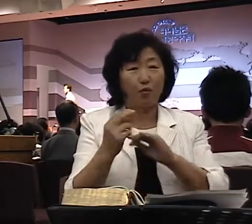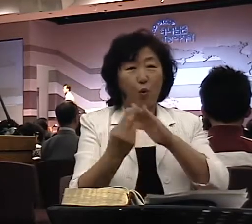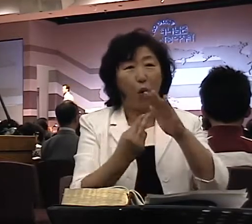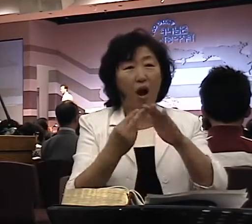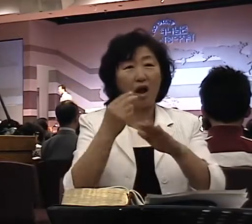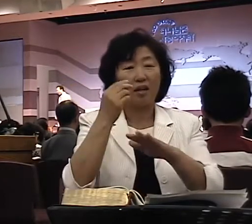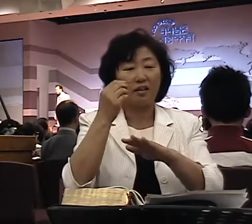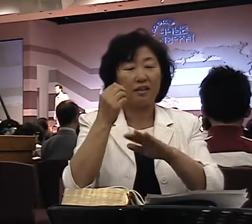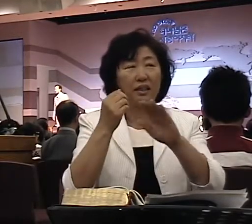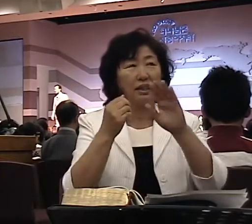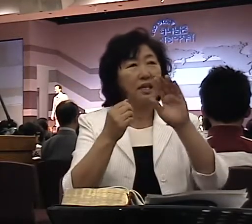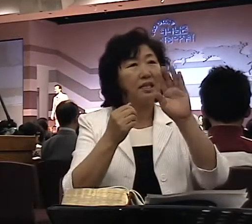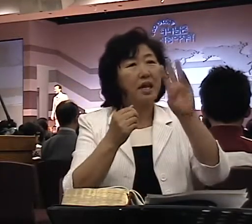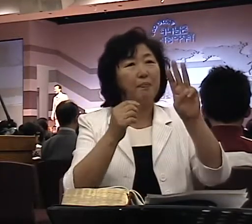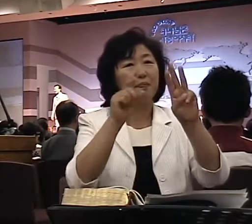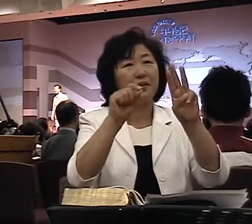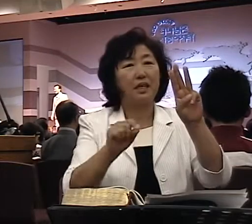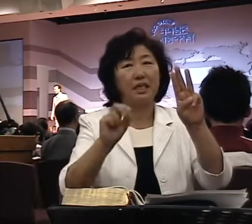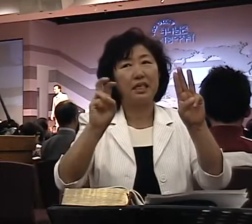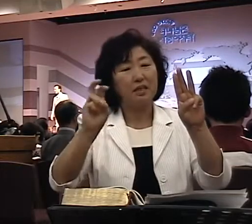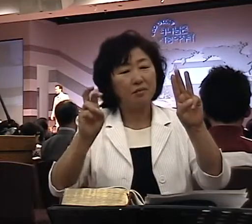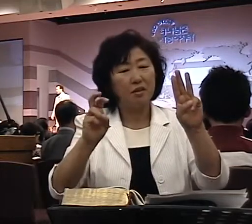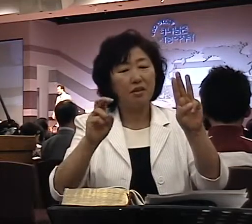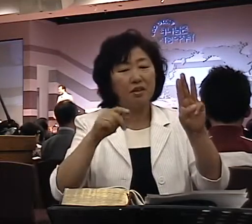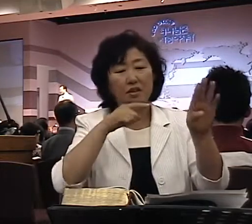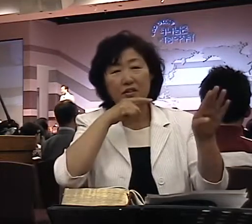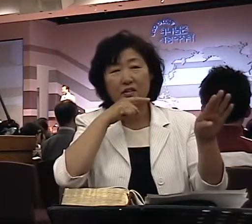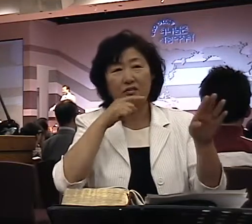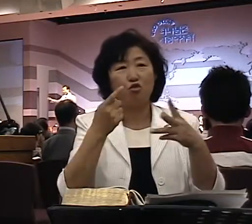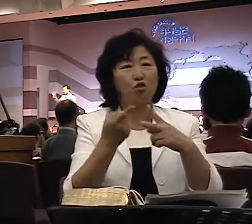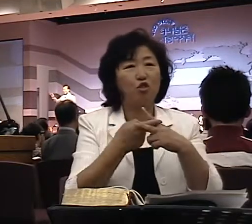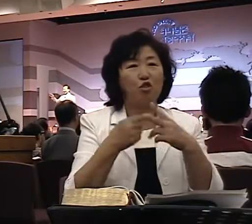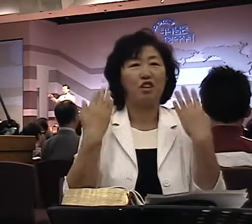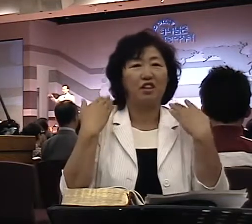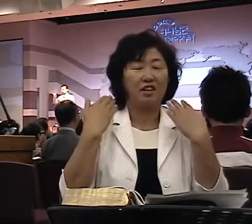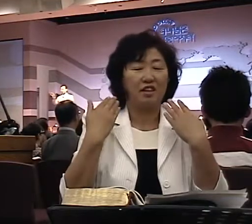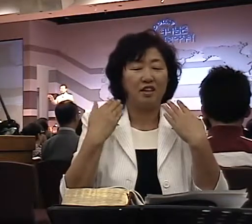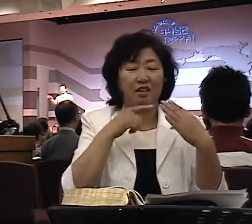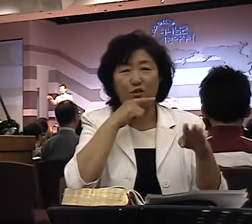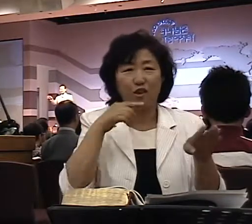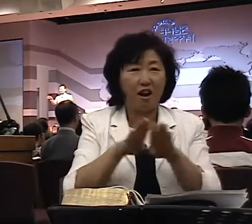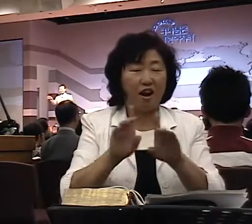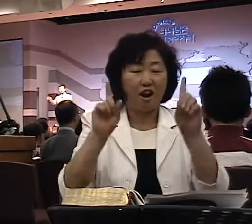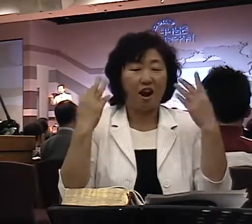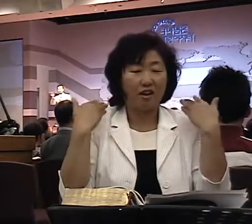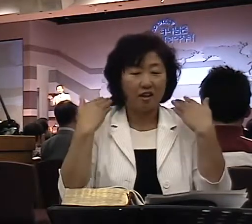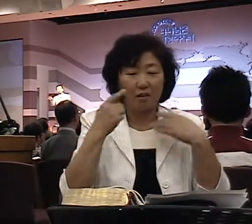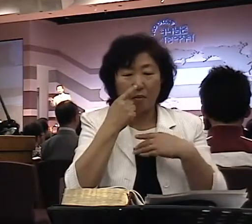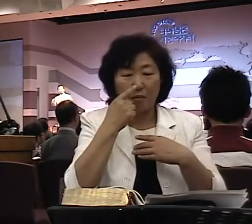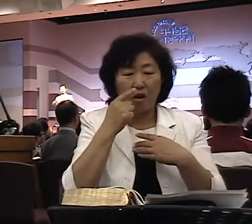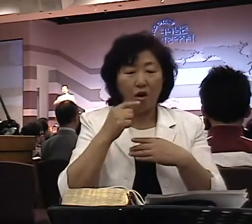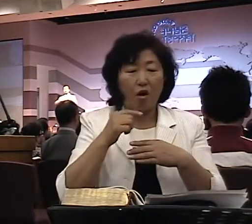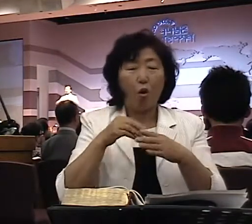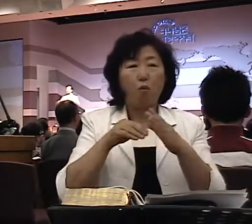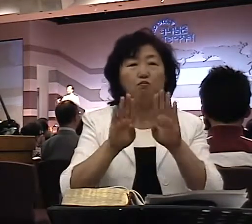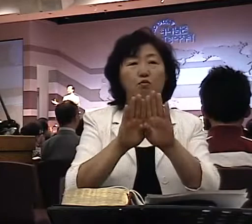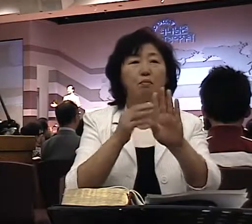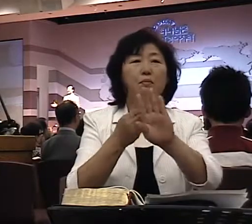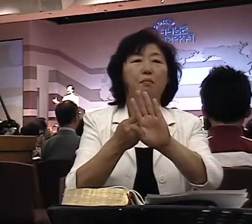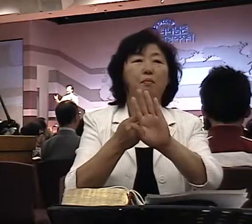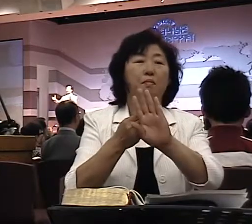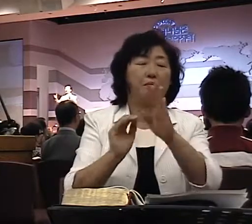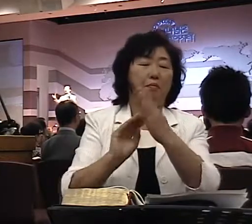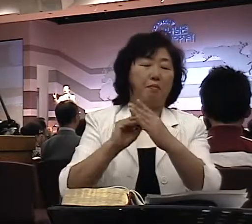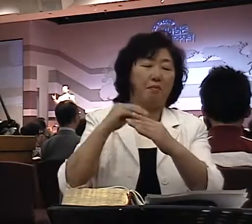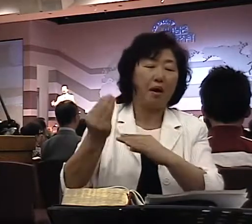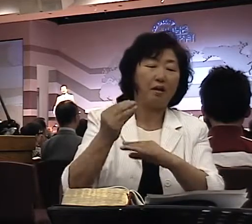20절 주일학교에서 배운 말씀이었어요. 예수님께서 말씀하십니다. 내가 문 밖에 서서 두드리노니 누구든지 듣고 그 마음 문을